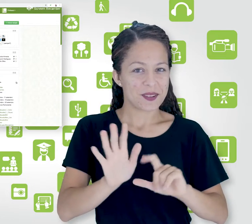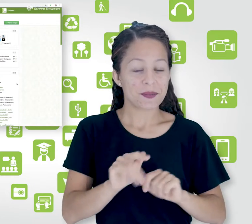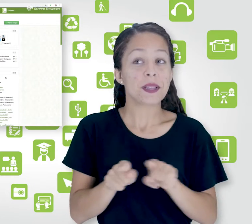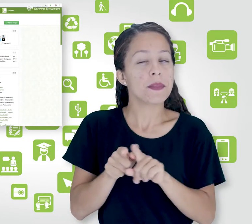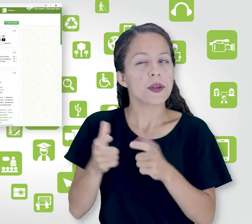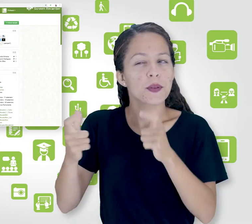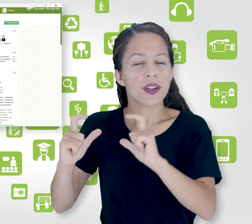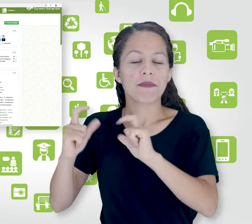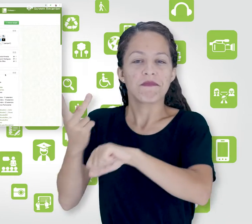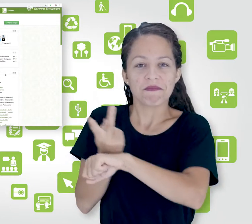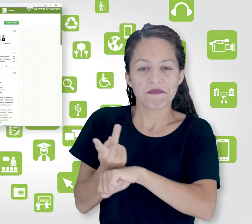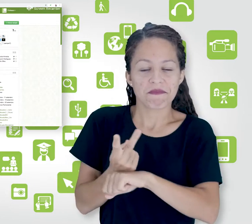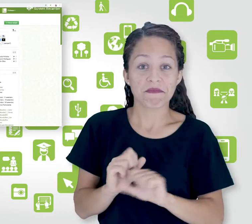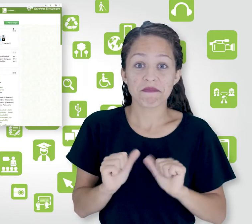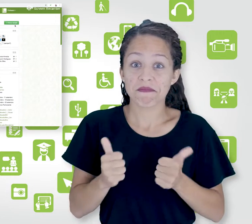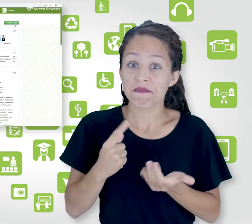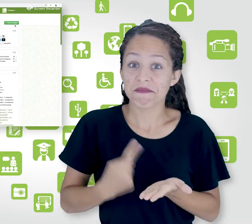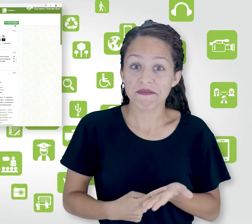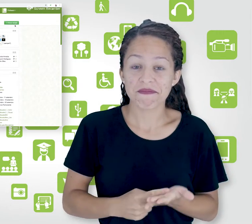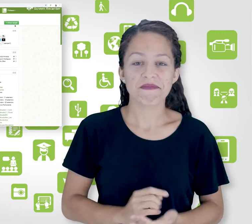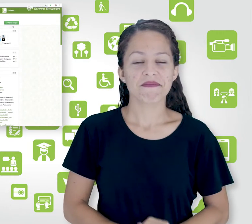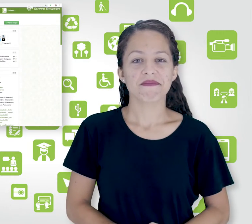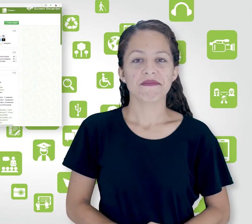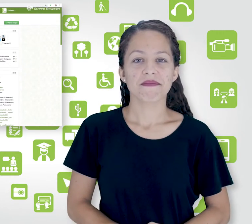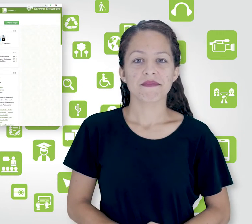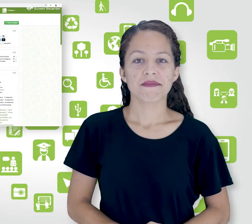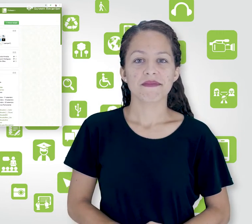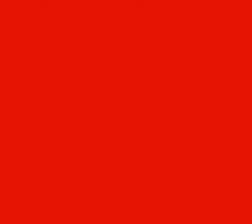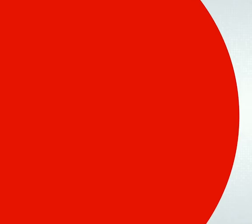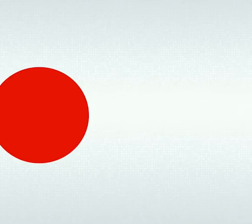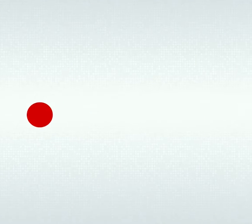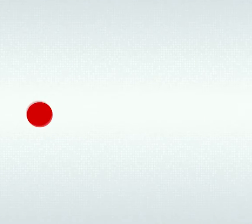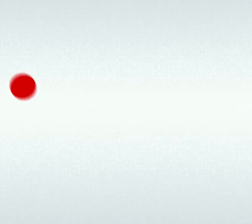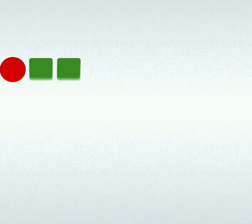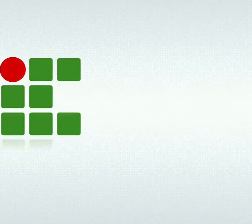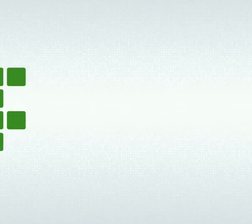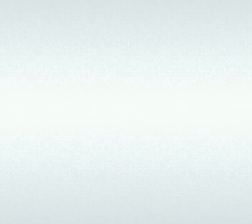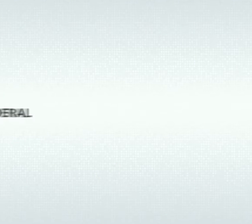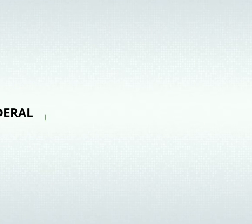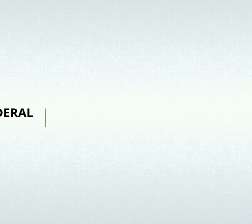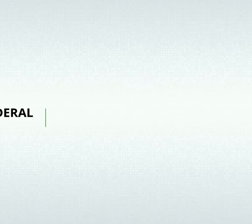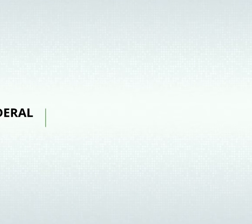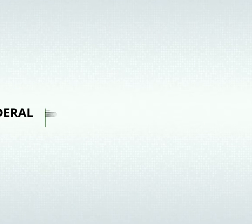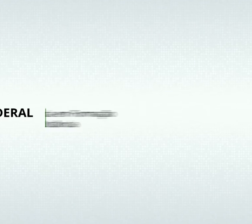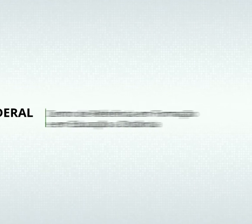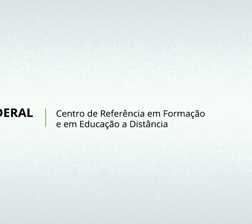sala virtual também do menu de navegação Tá certo então é